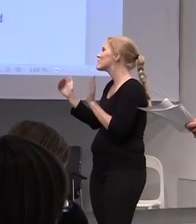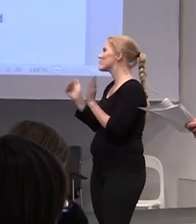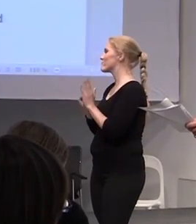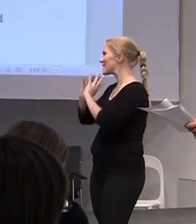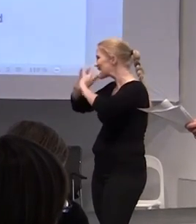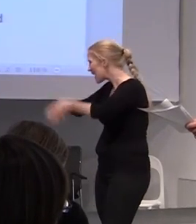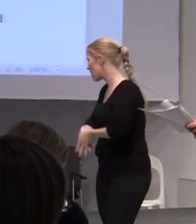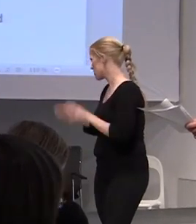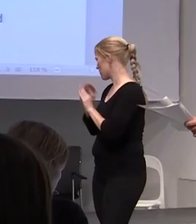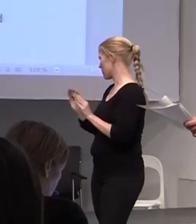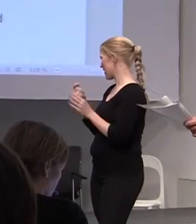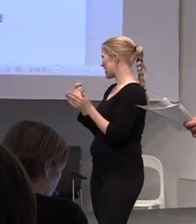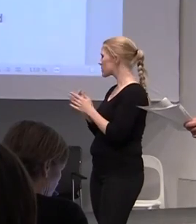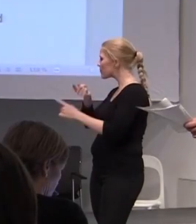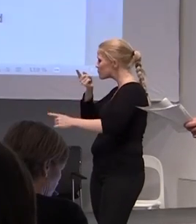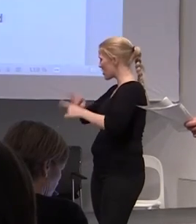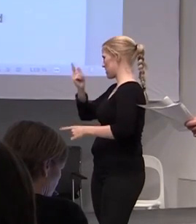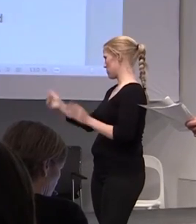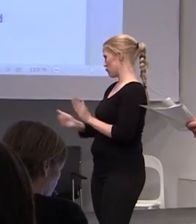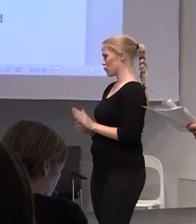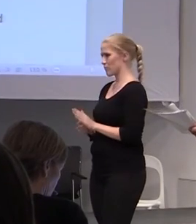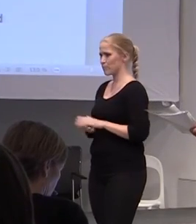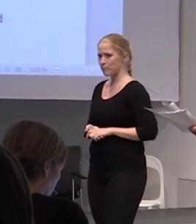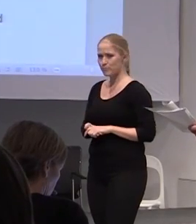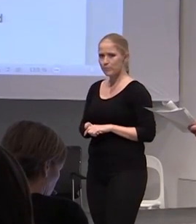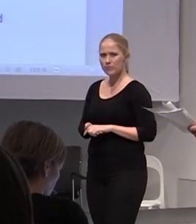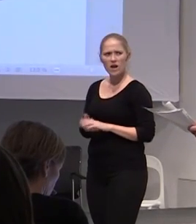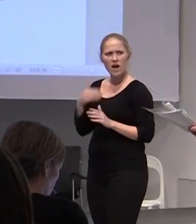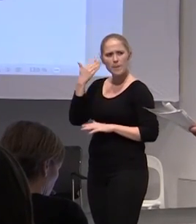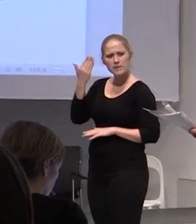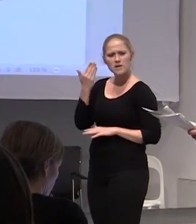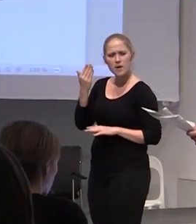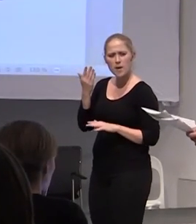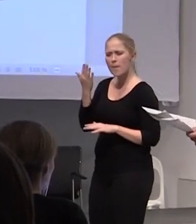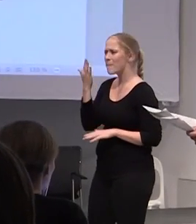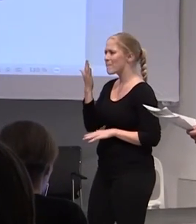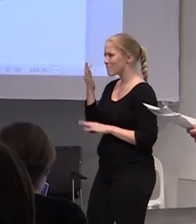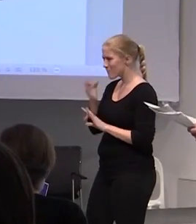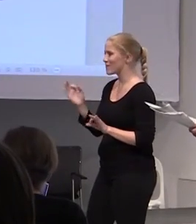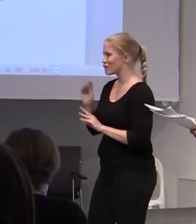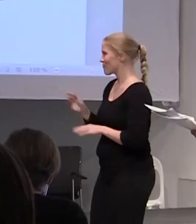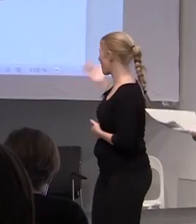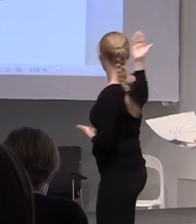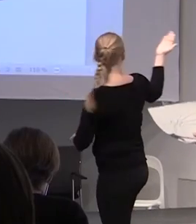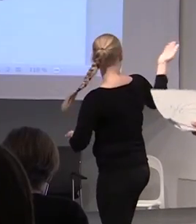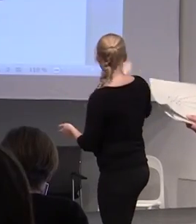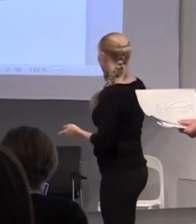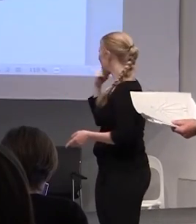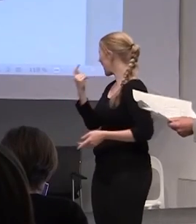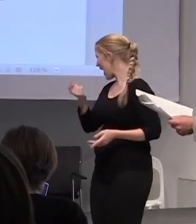druhý vzkaz, paní učitelka Jana, ano, odvážná, říkala, že